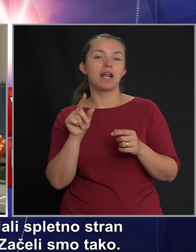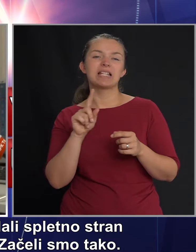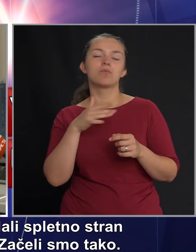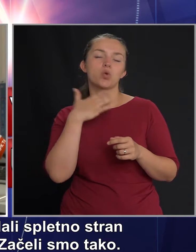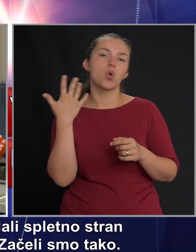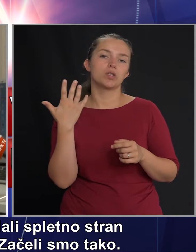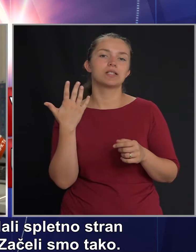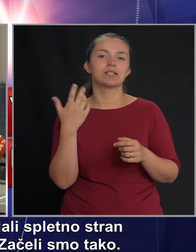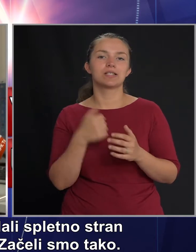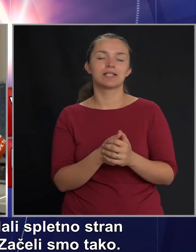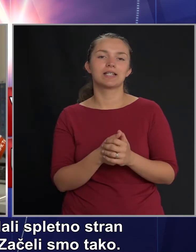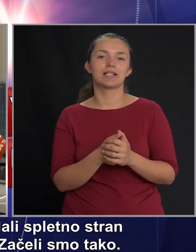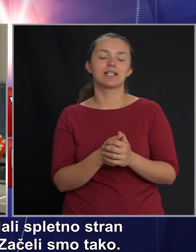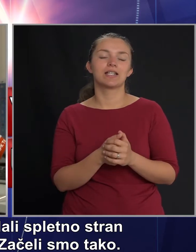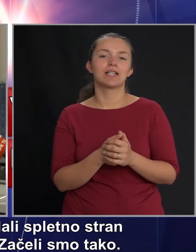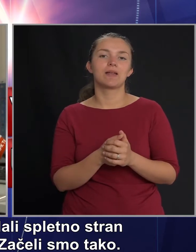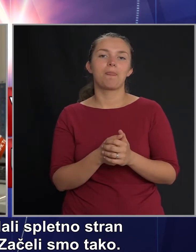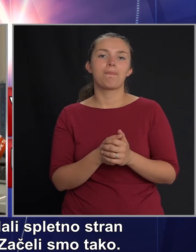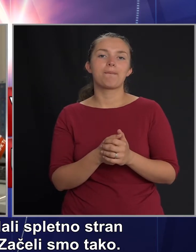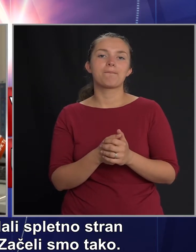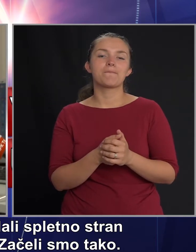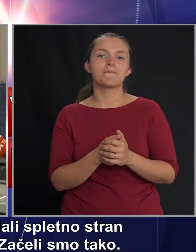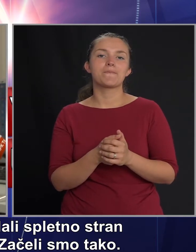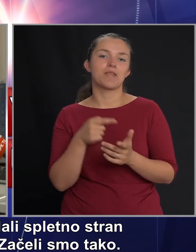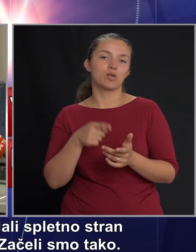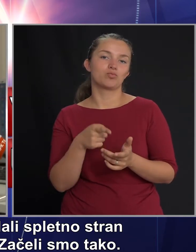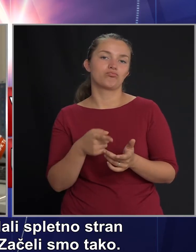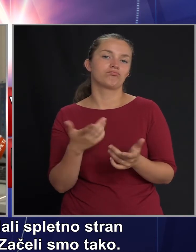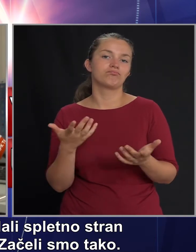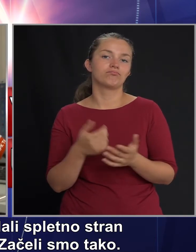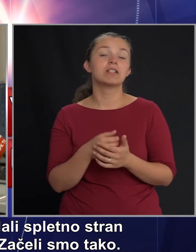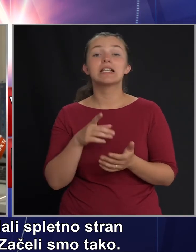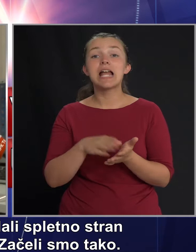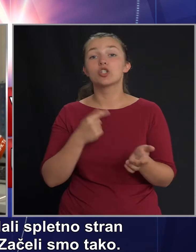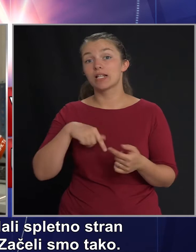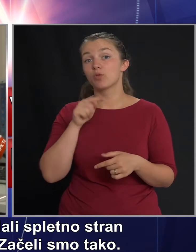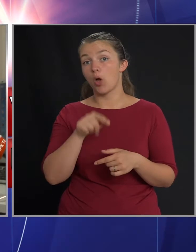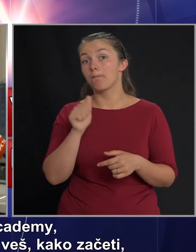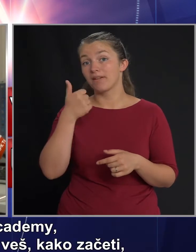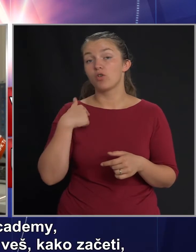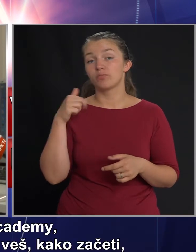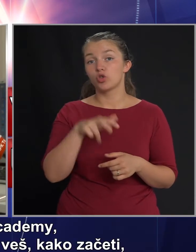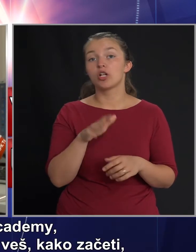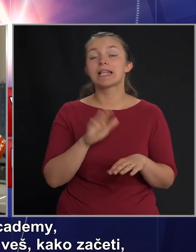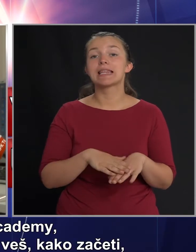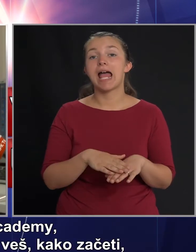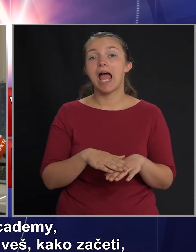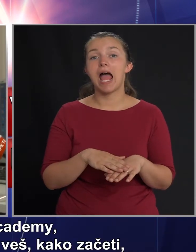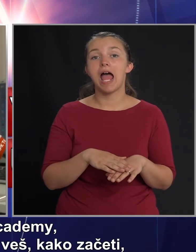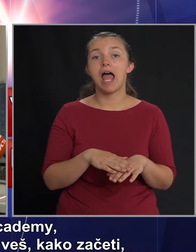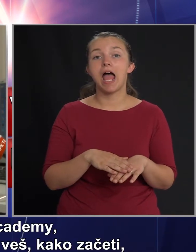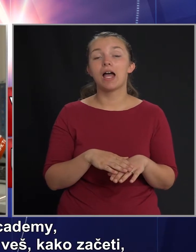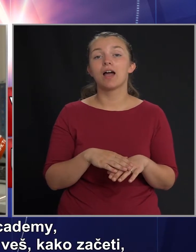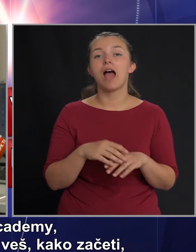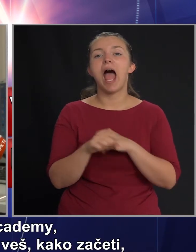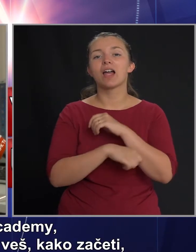malo, ma nismo pač dosti. In, kaj še, pač, začeli smo tako, prvo smo šli na